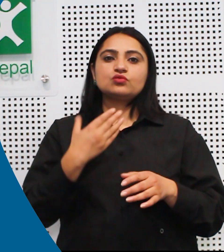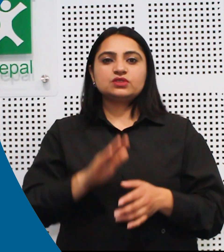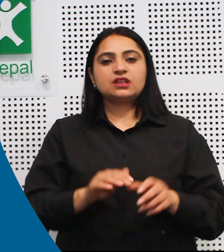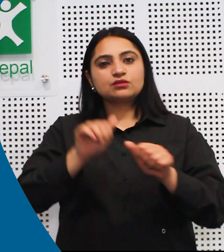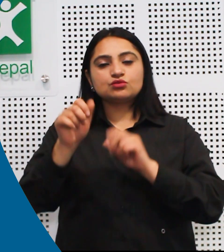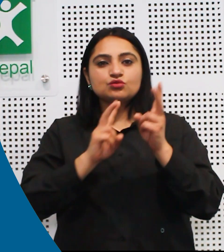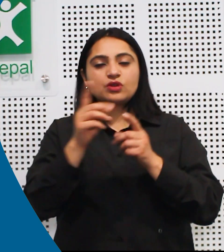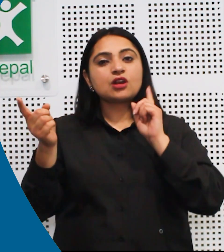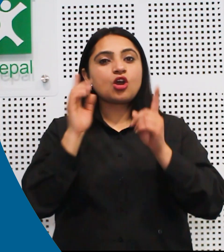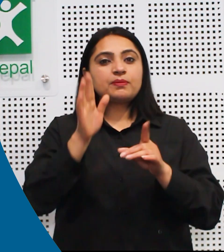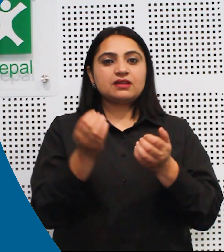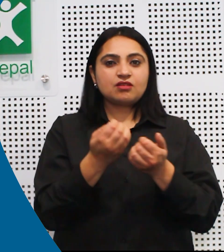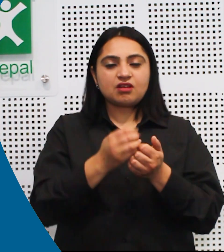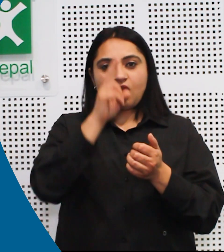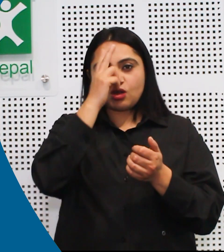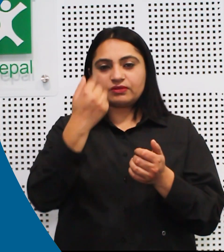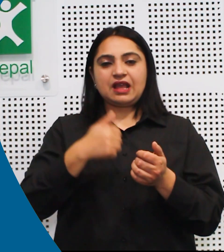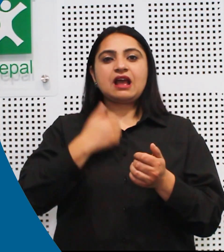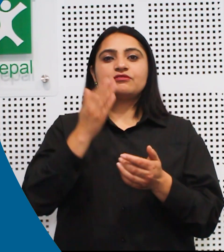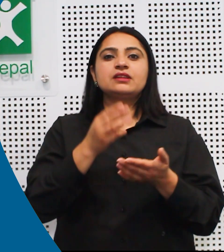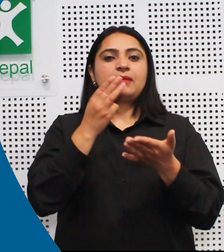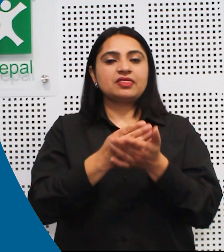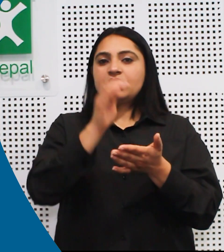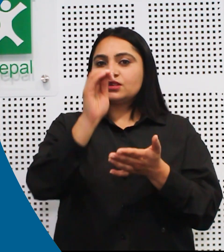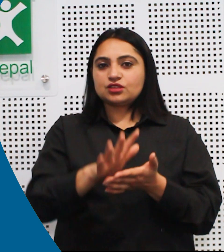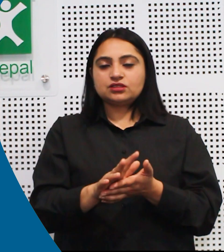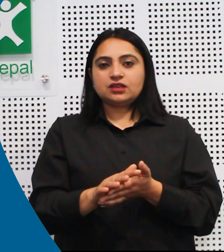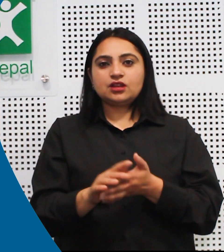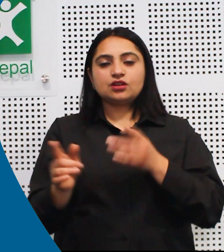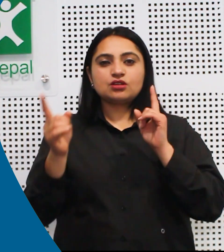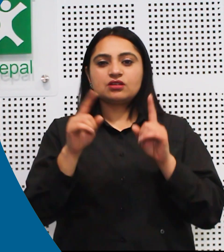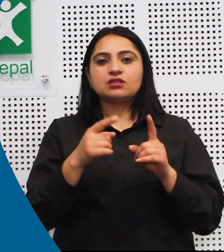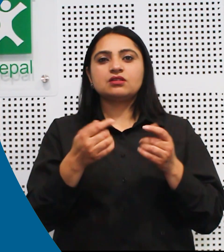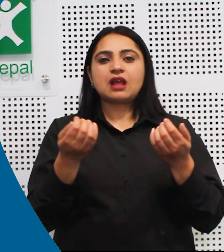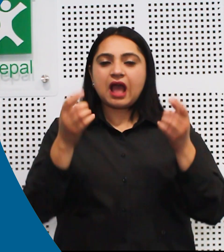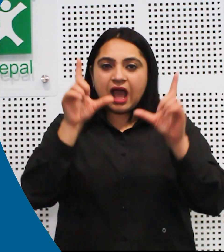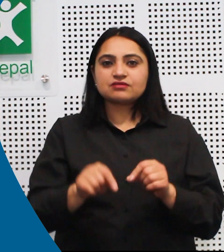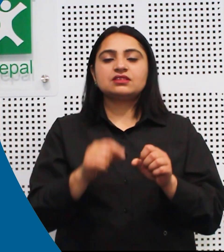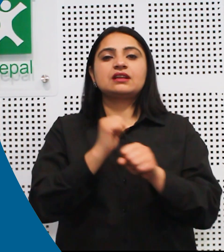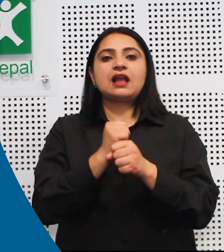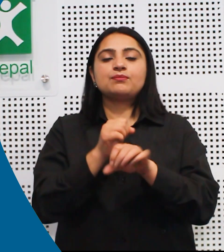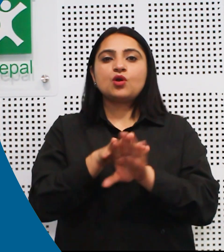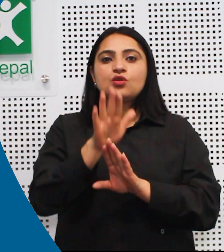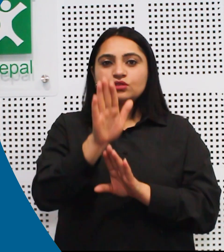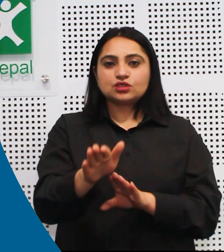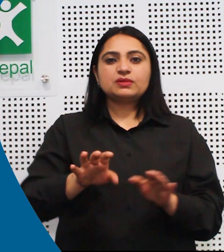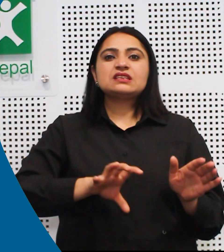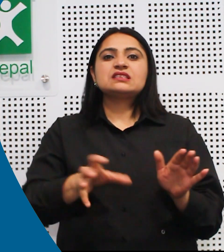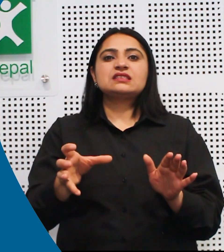कुरो नगरपालिकाले गर्न अथवा आफ्नै मात्रै उसले सक्दैन र नगरी नहुनुपर्ने कुराहरू छ भने